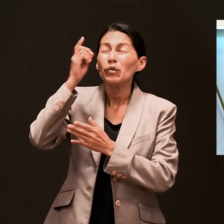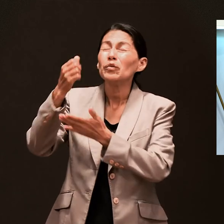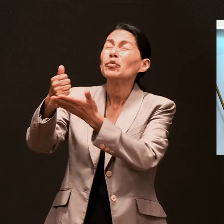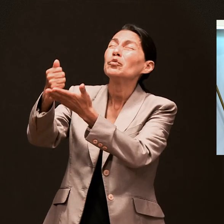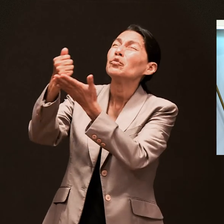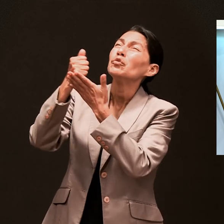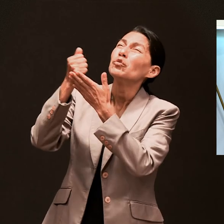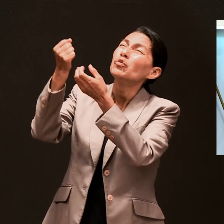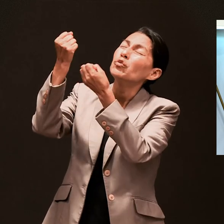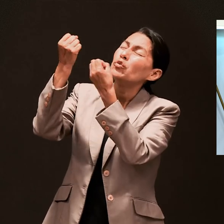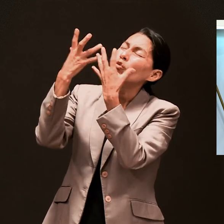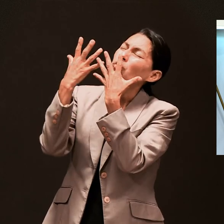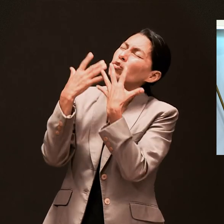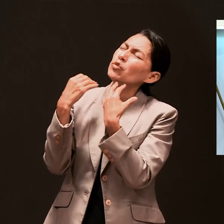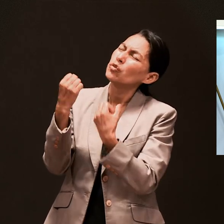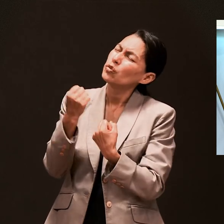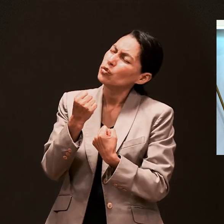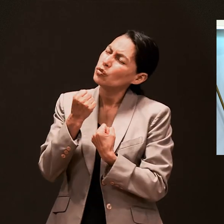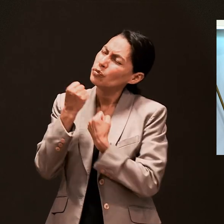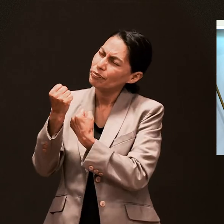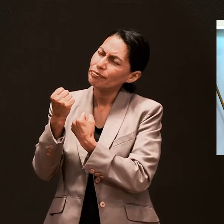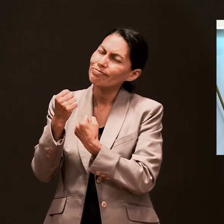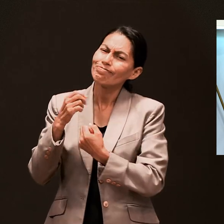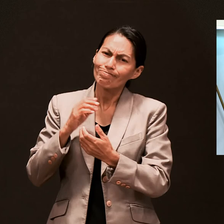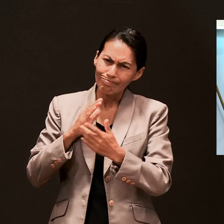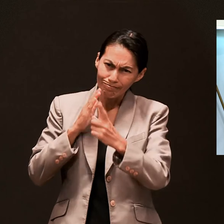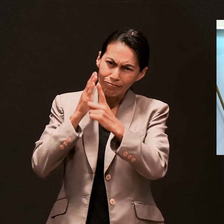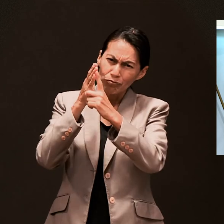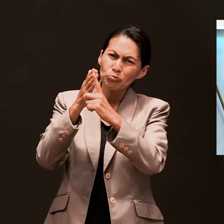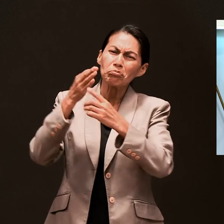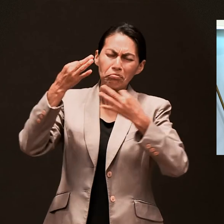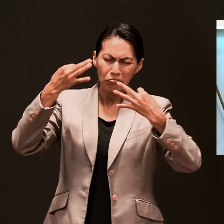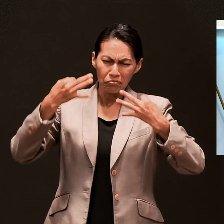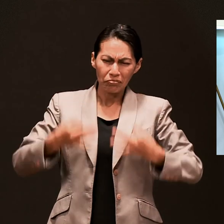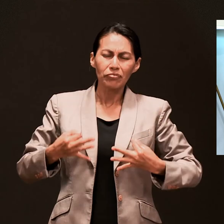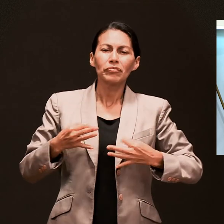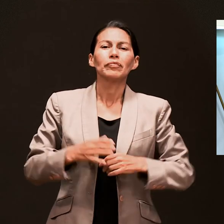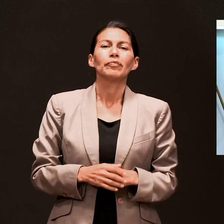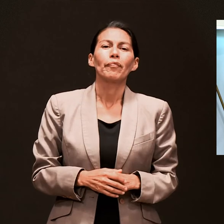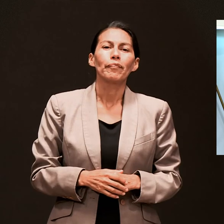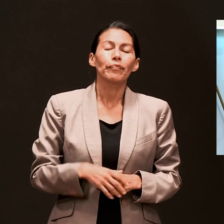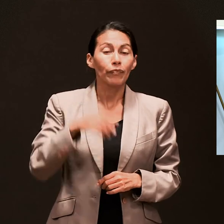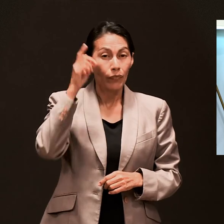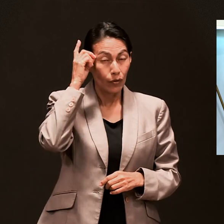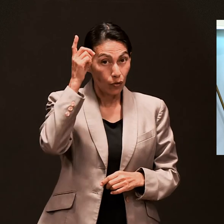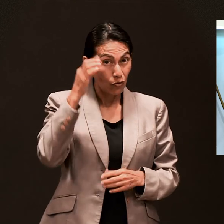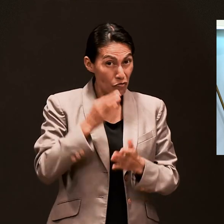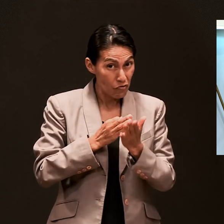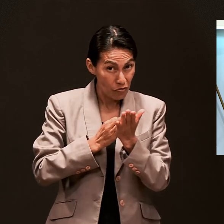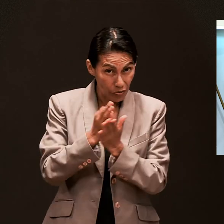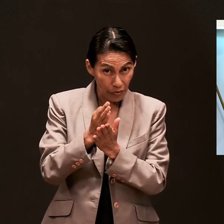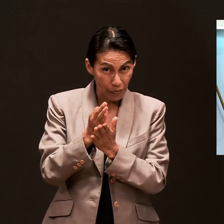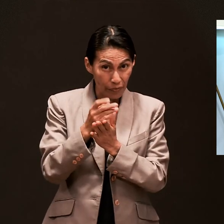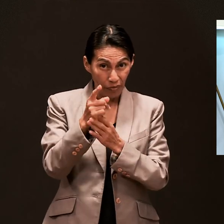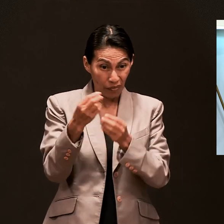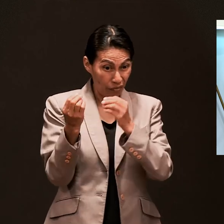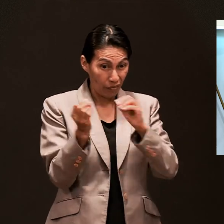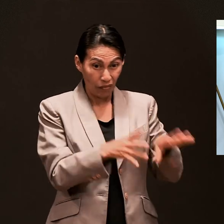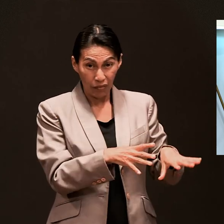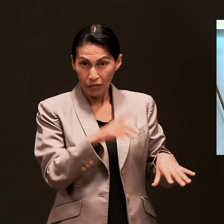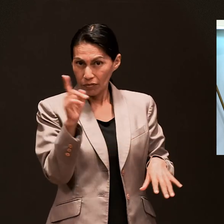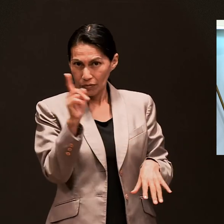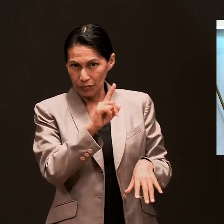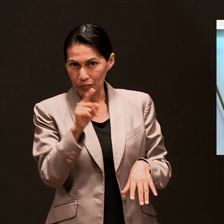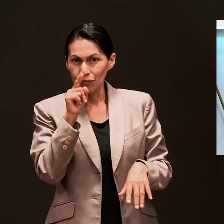este momento y que las pueda superar Francisco como hemos platicado esta noche Dios